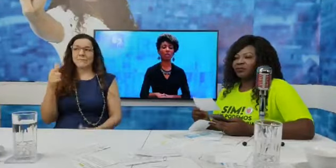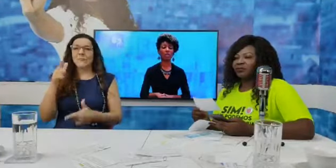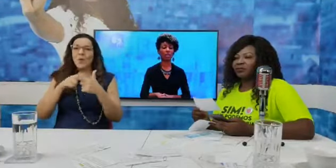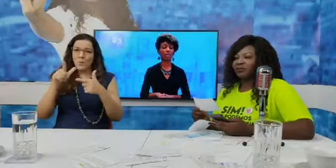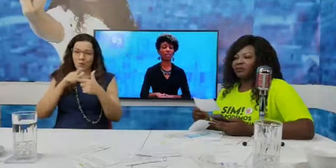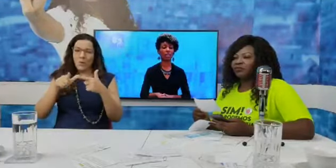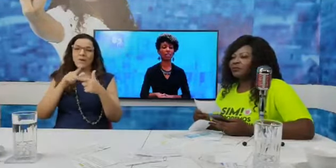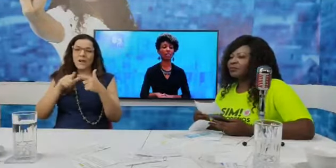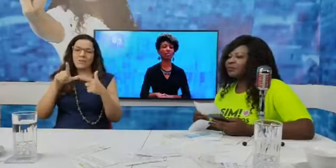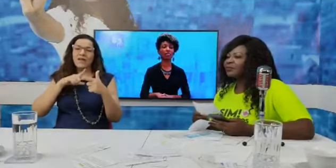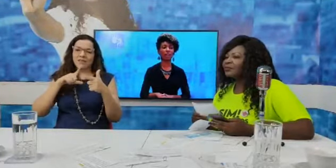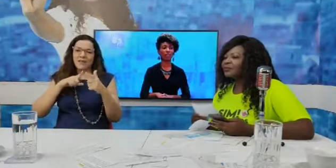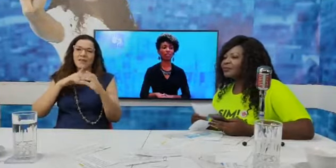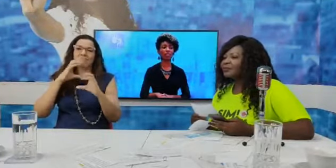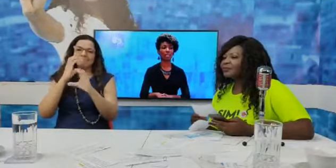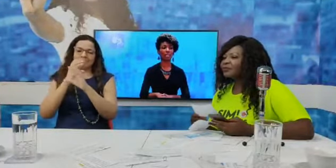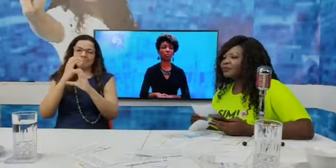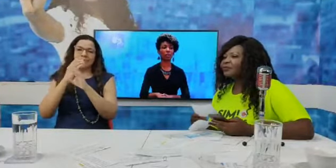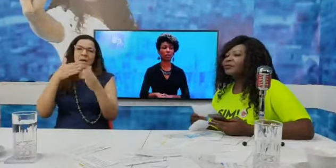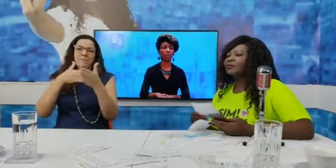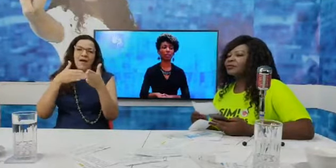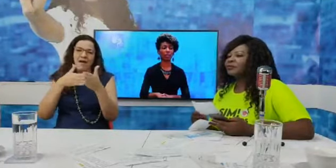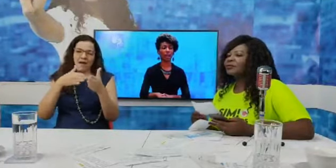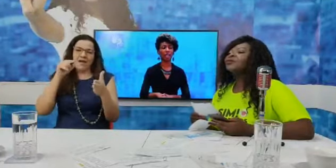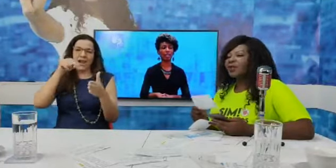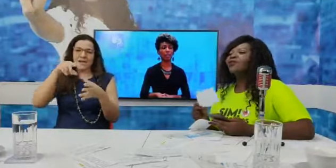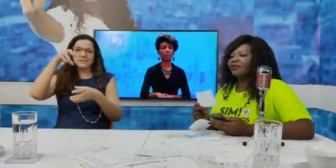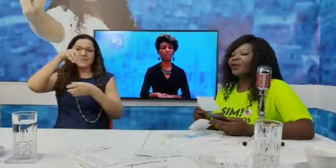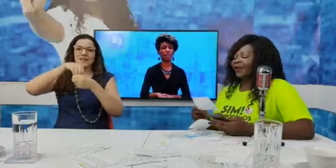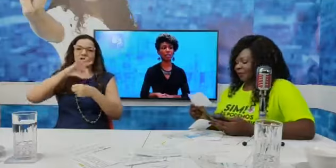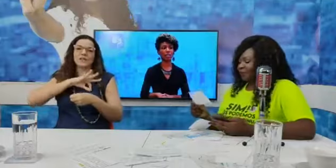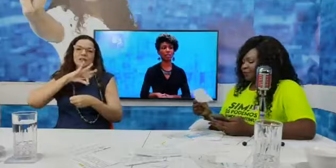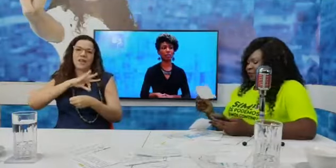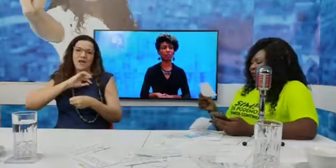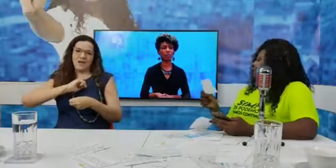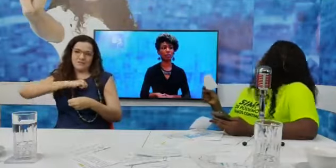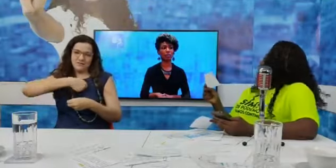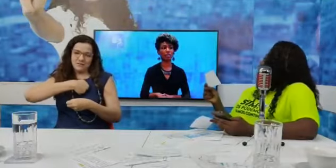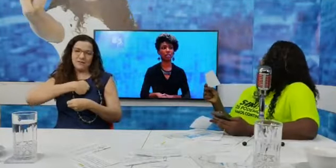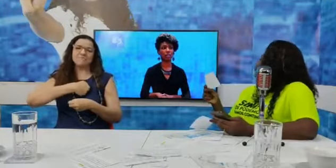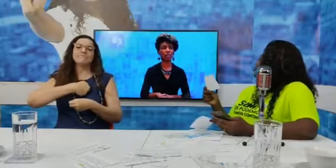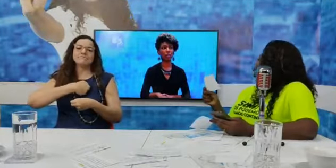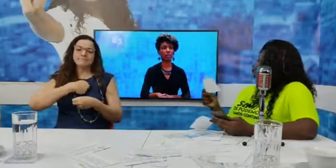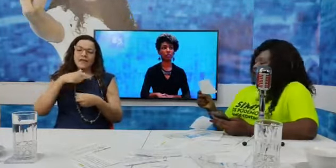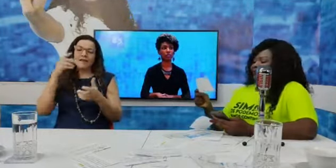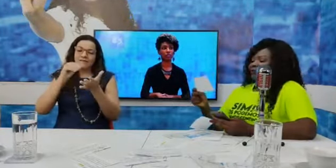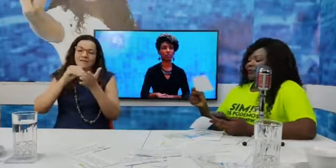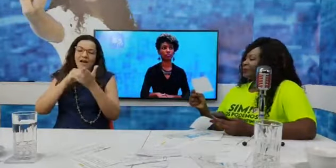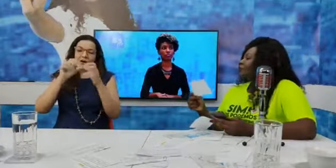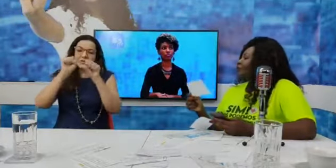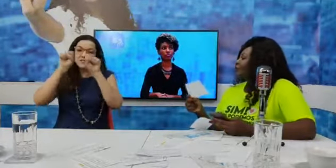Realmente, na delegacia não tem. Esse é um problema. A questão da barreira linguística, o entrave linguístico.